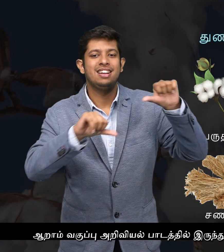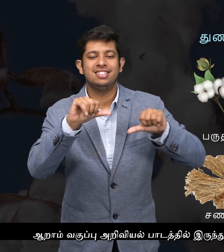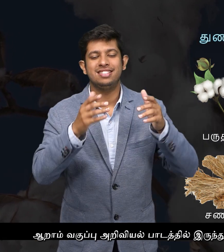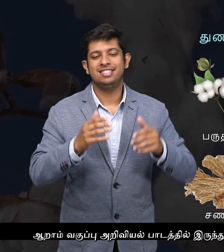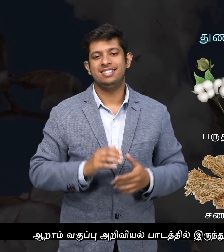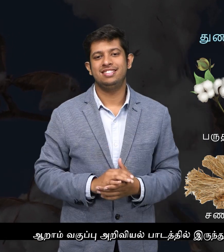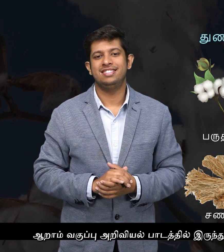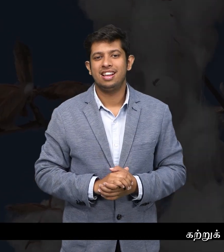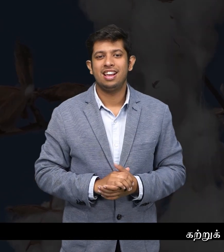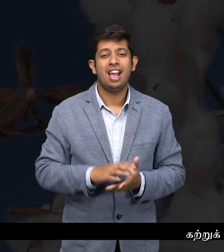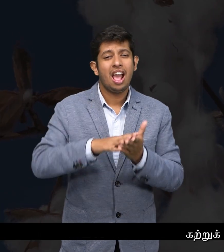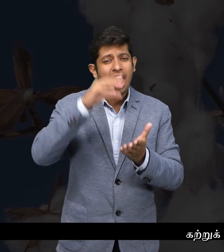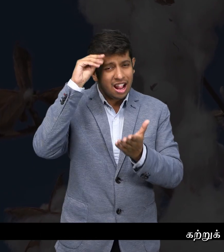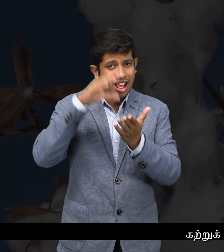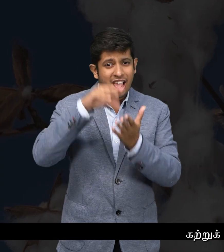பகுதி